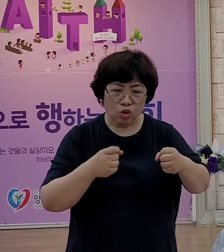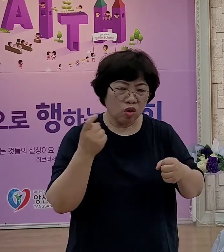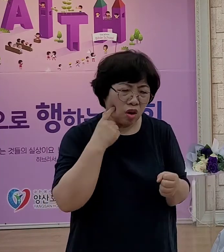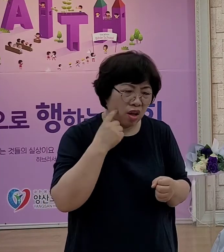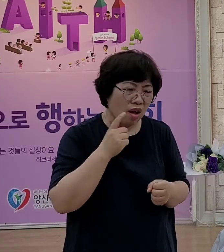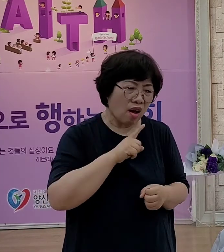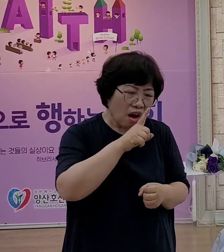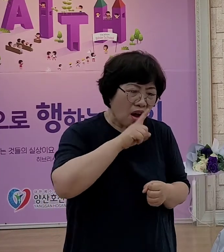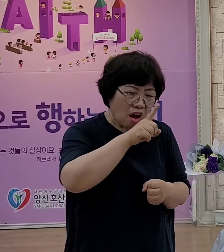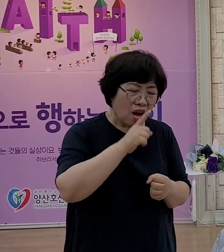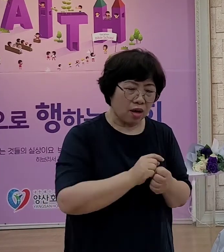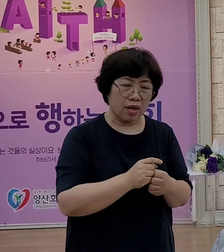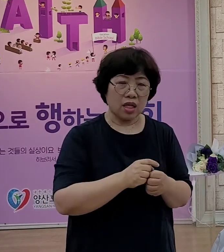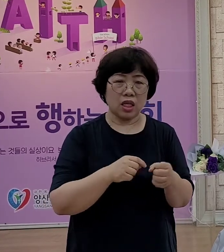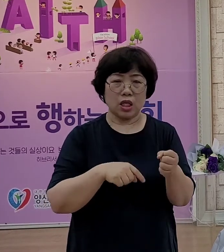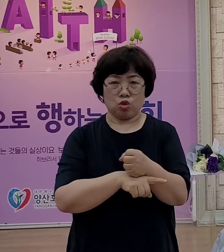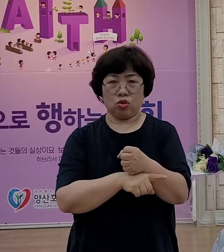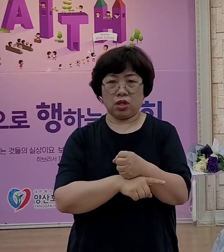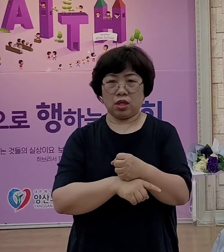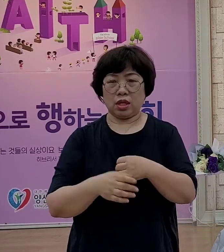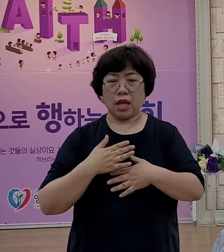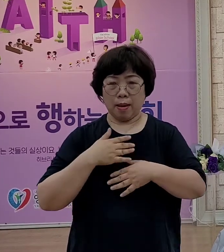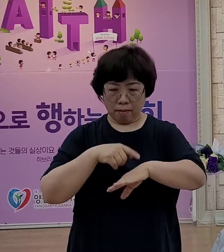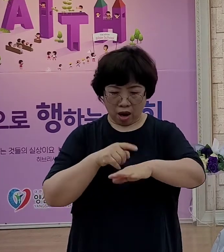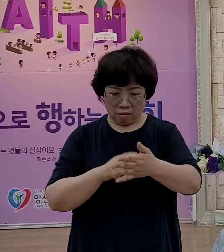자꾸 나오나? 이 마음 가운데